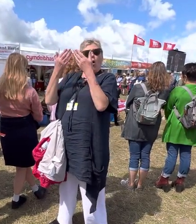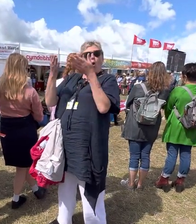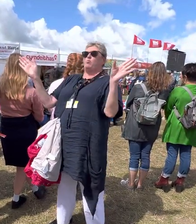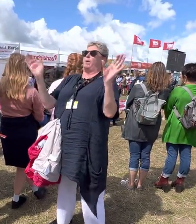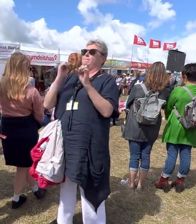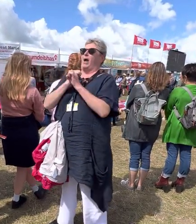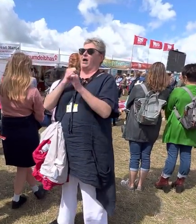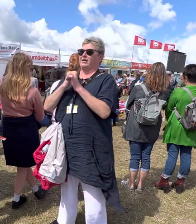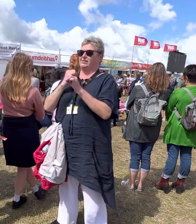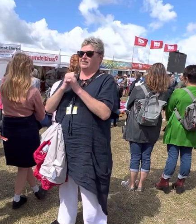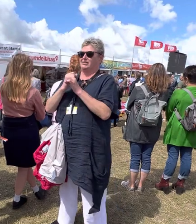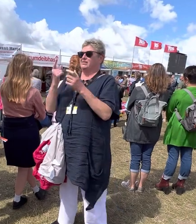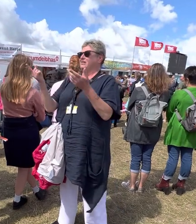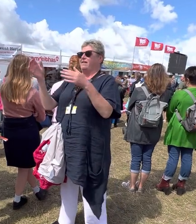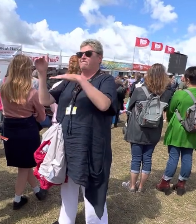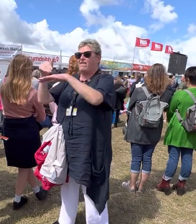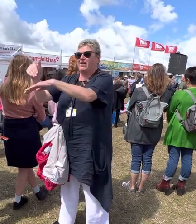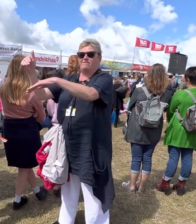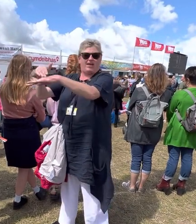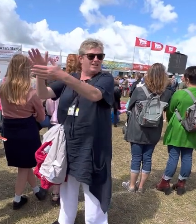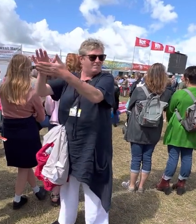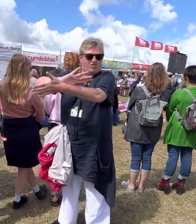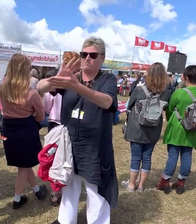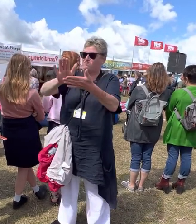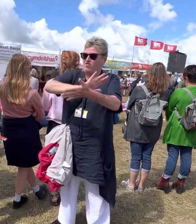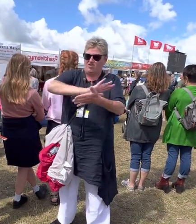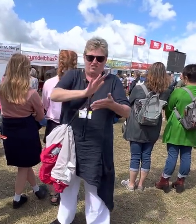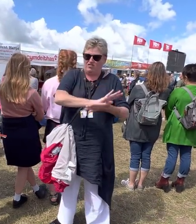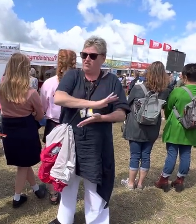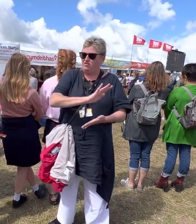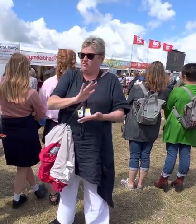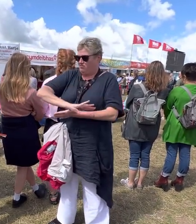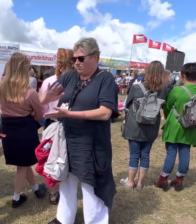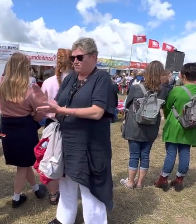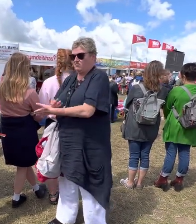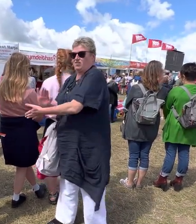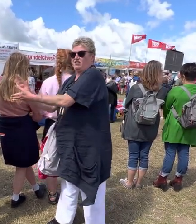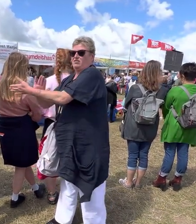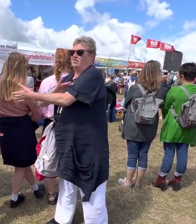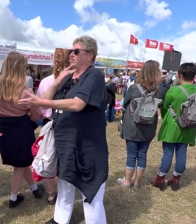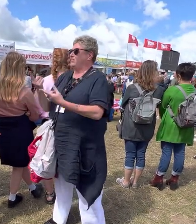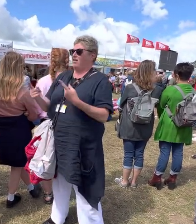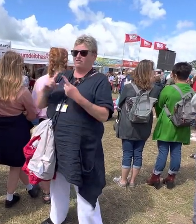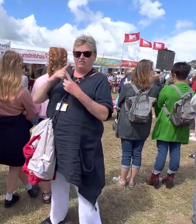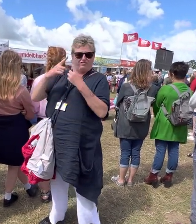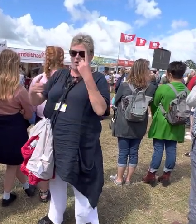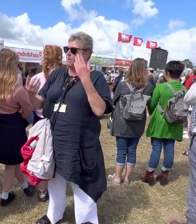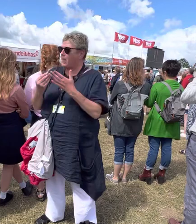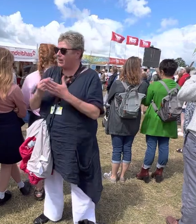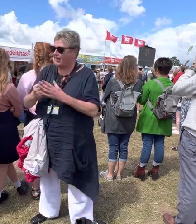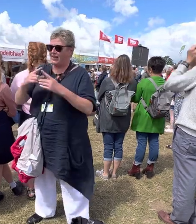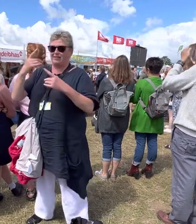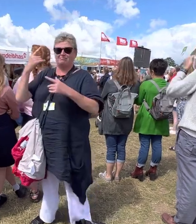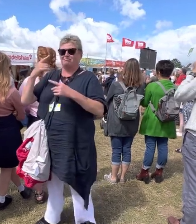cymunedau gwledig, arfordirol a threfol yn gymdeithasol, yn economaidd ac yn ddiwylliannol.